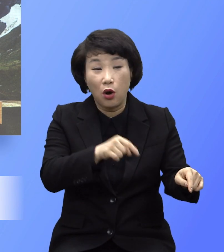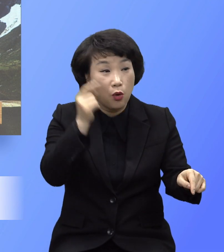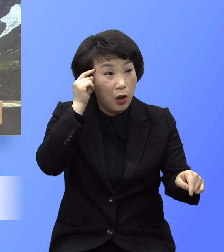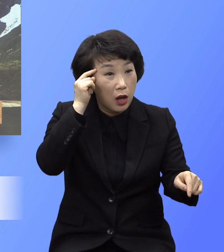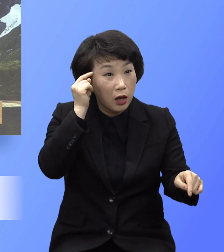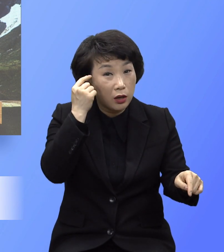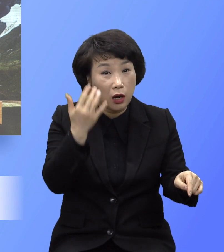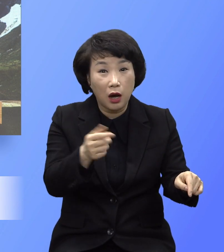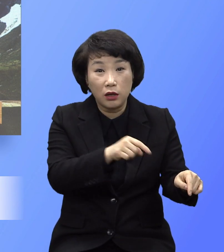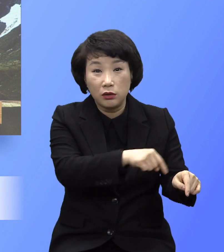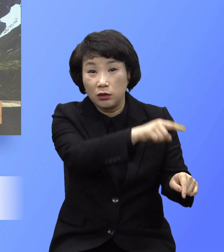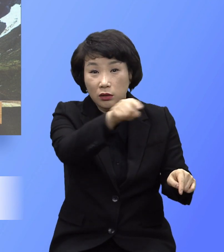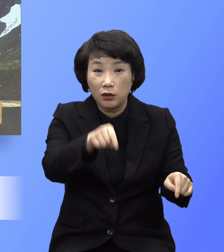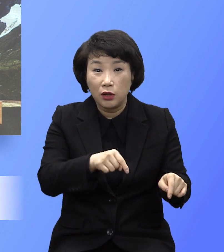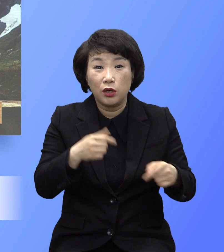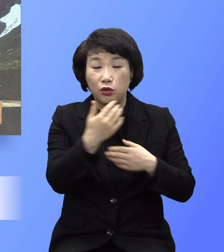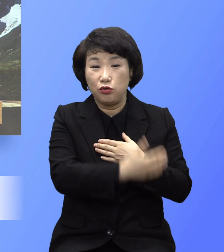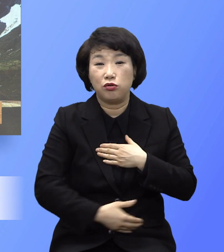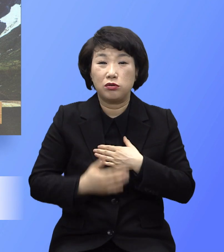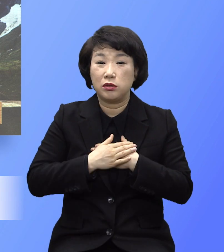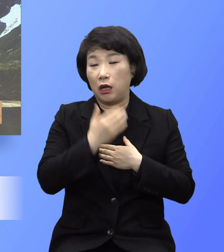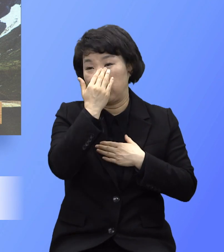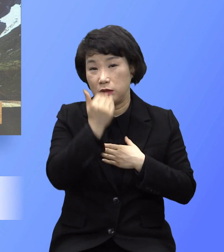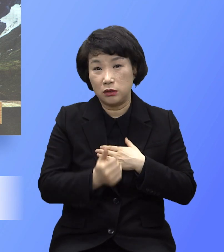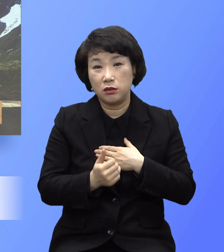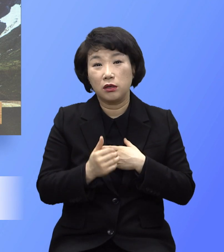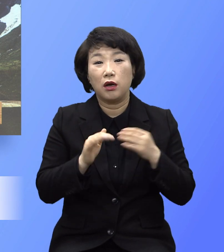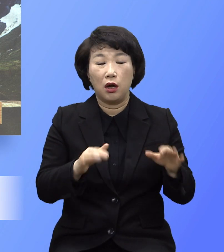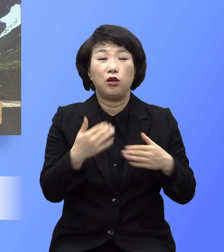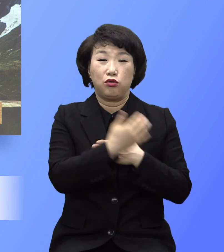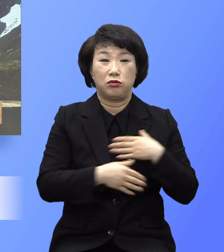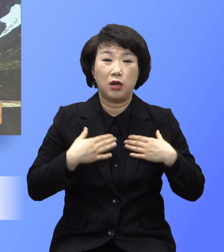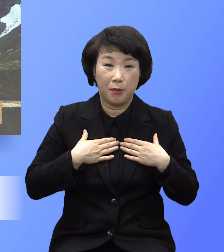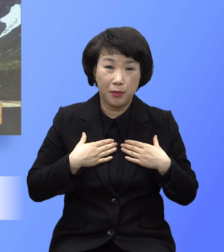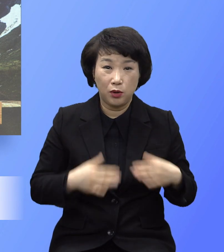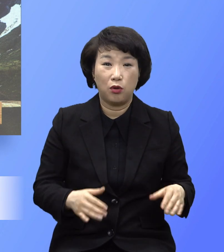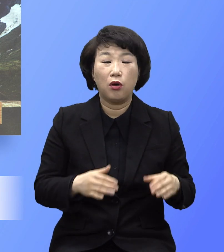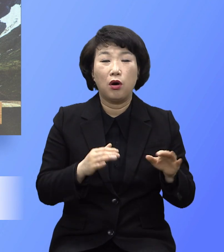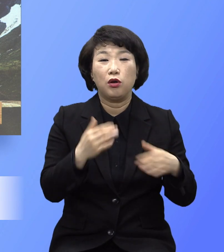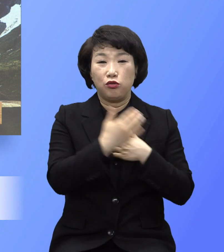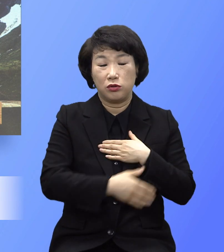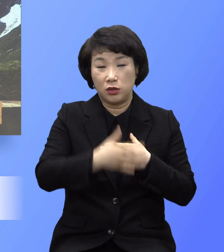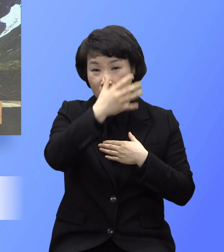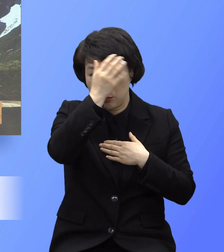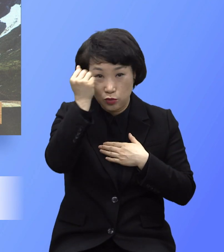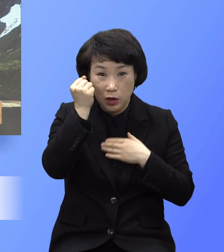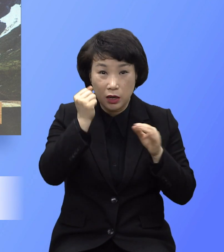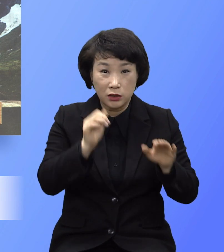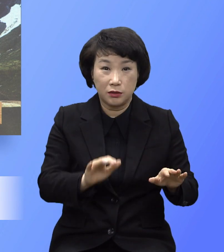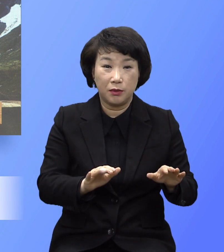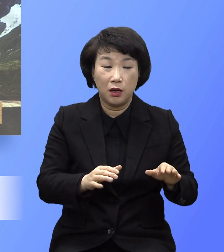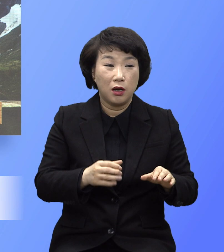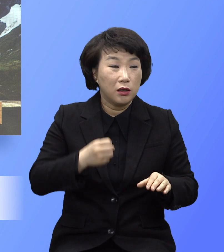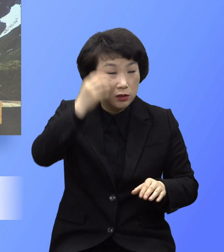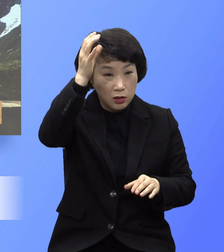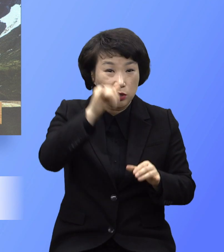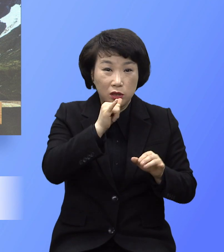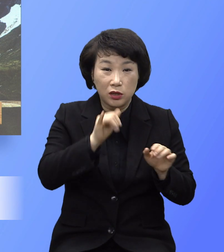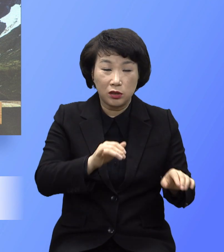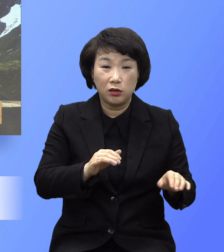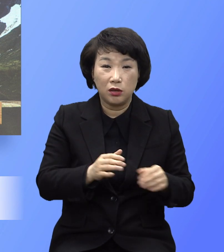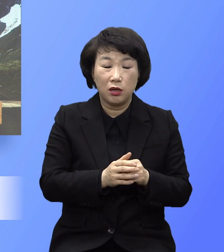때문에 그러냐? 육신의 실증과 피곤과 무관심과